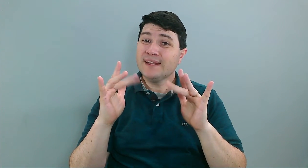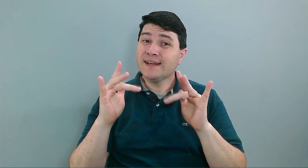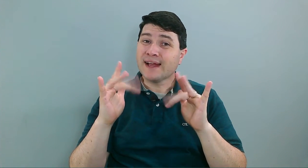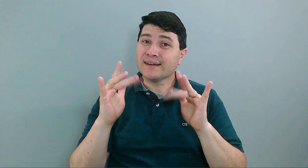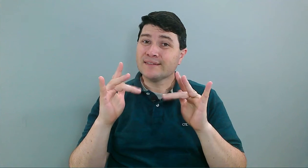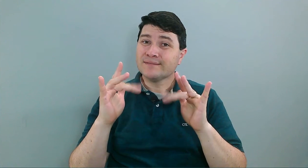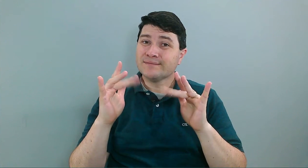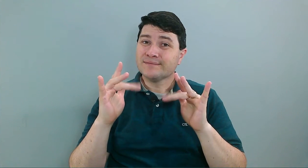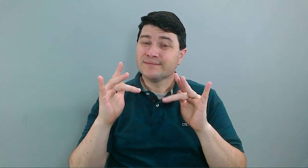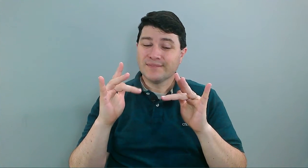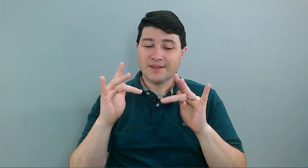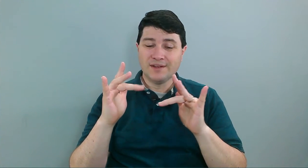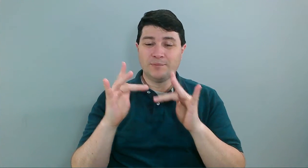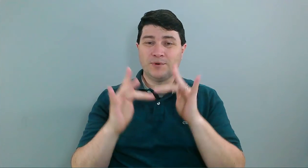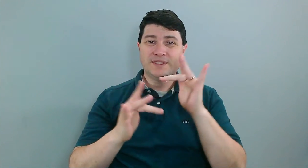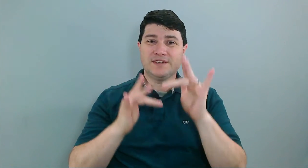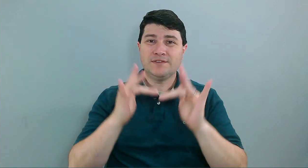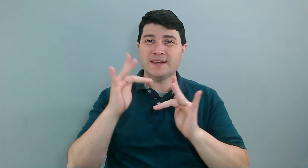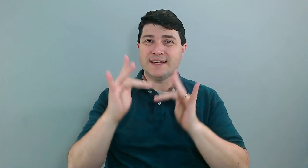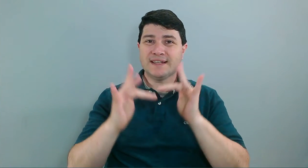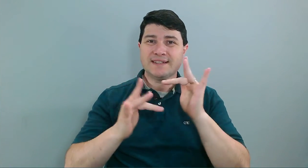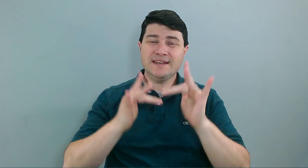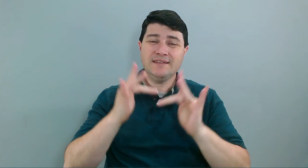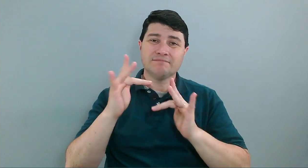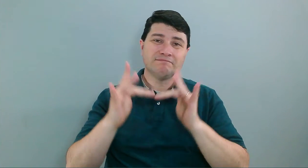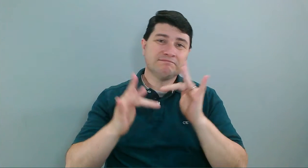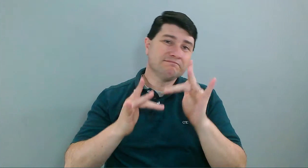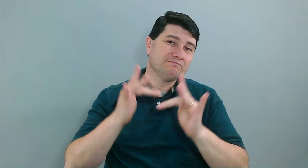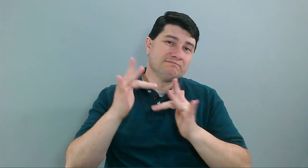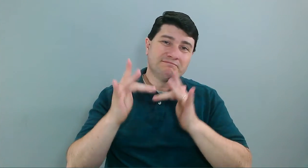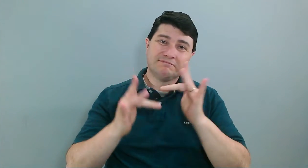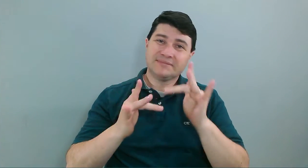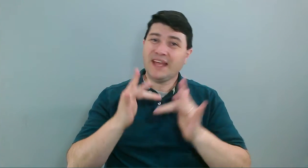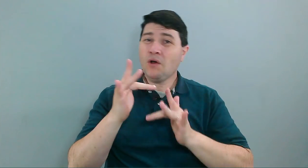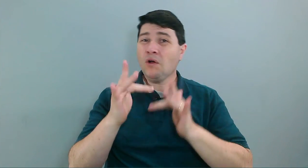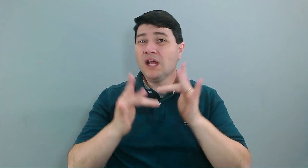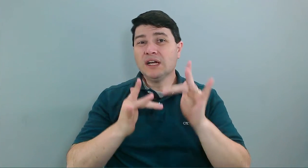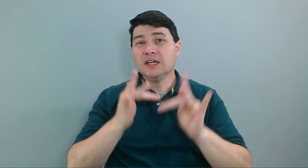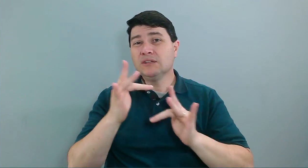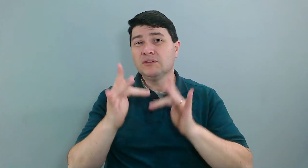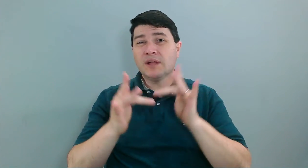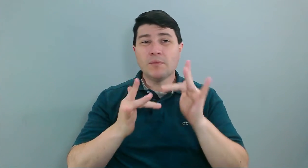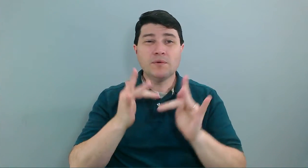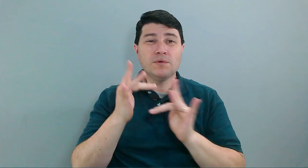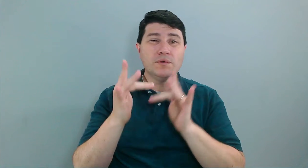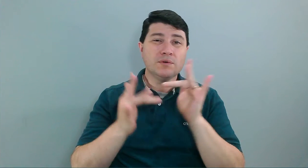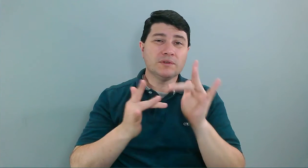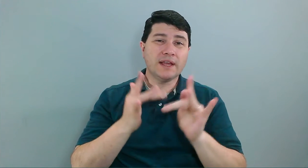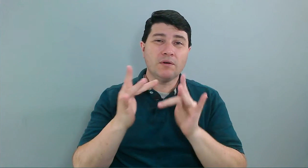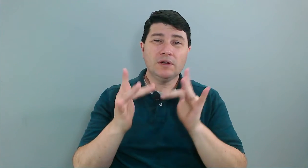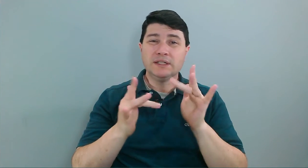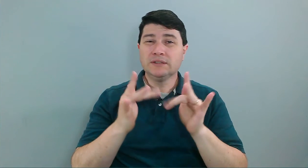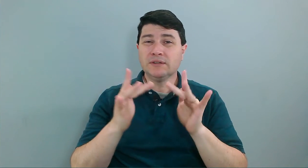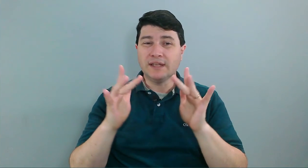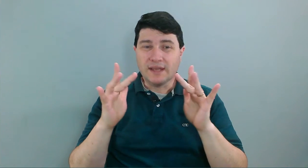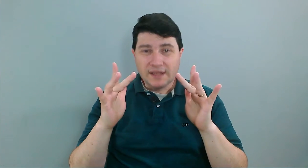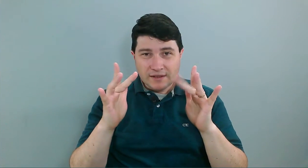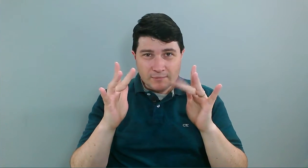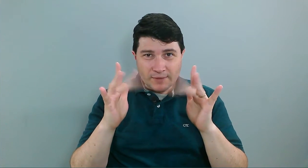tamborila. Porque se fazer assim, tá enrolando o namoro, tá enrolando ali. Mas aqui,